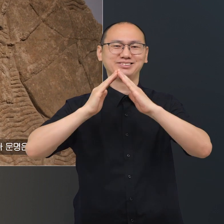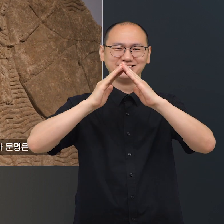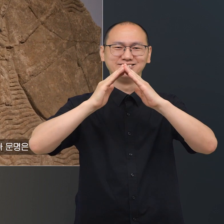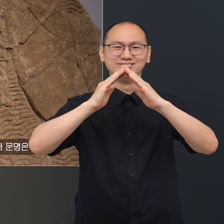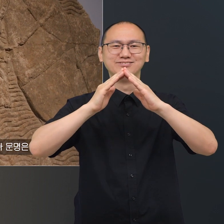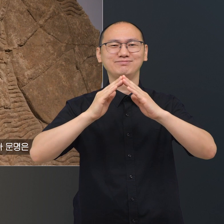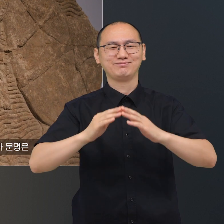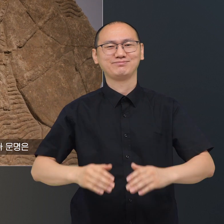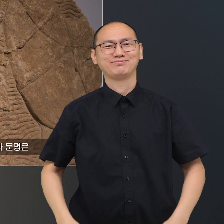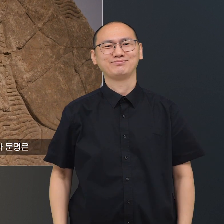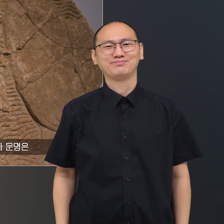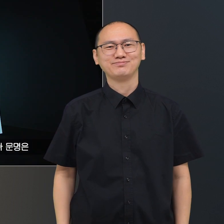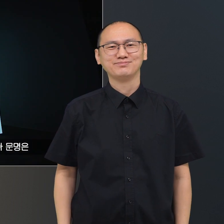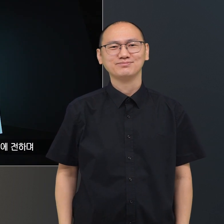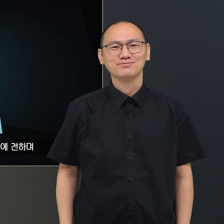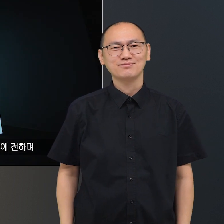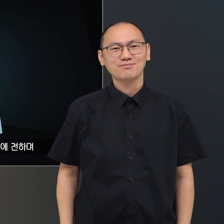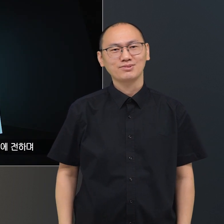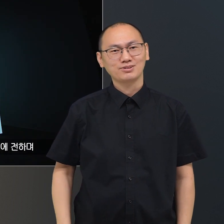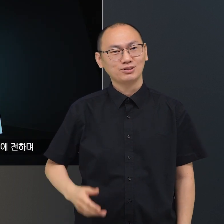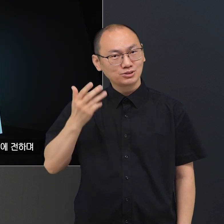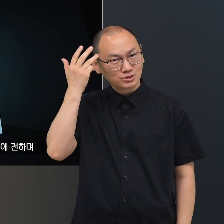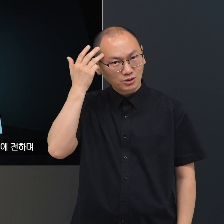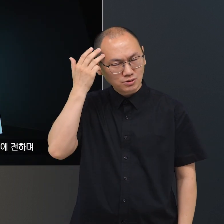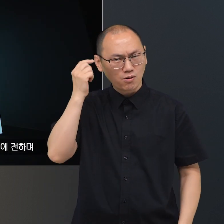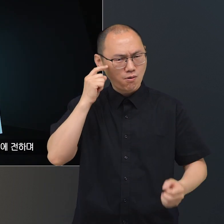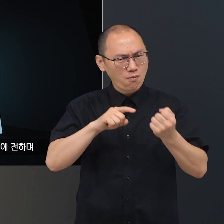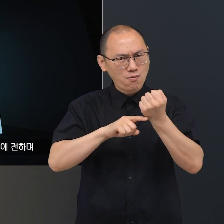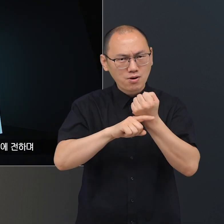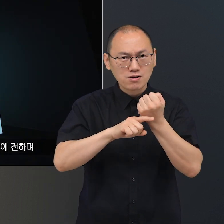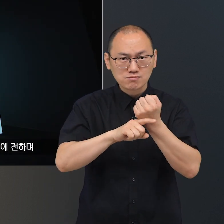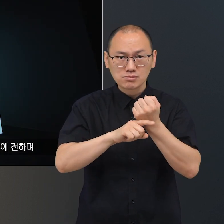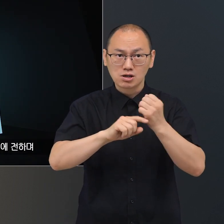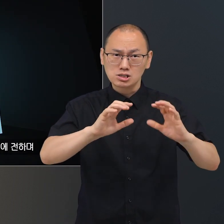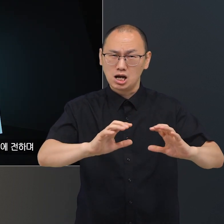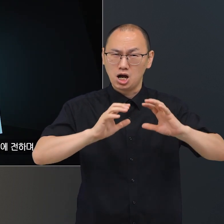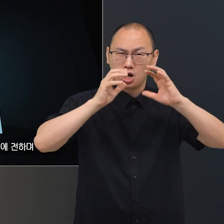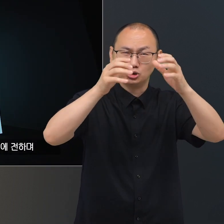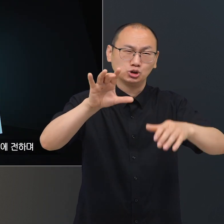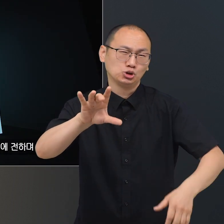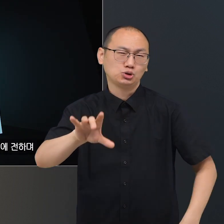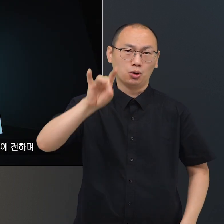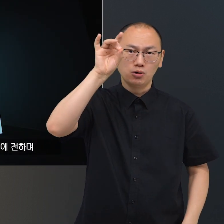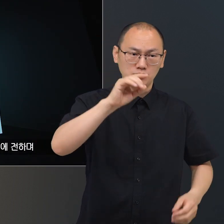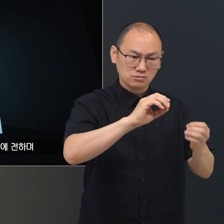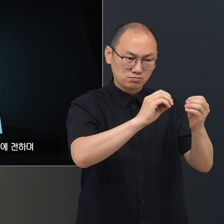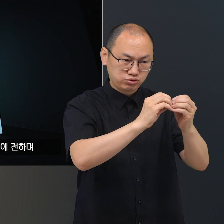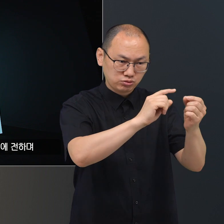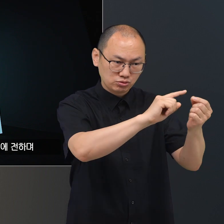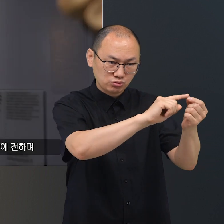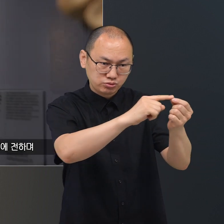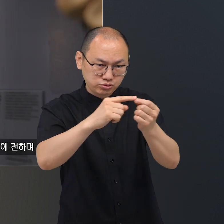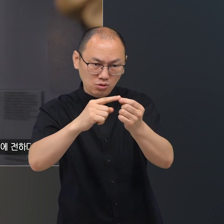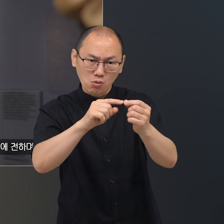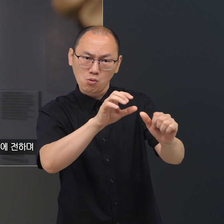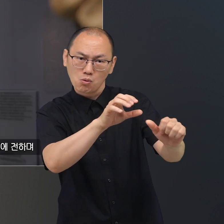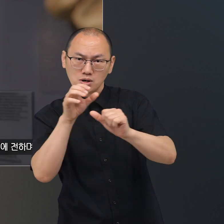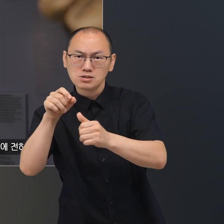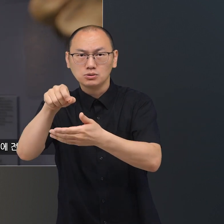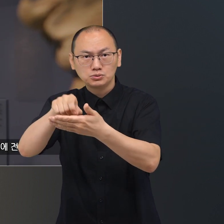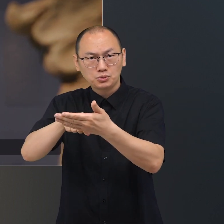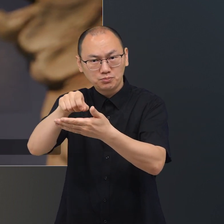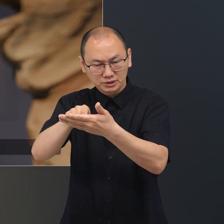문명은 인류 최초의 문자를 기반으로 당시의 철학과 과학을 후대에